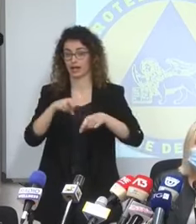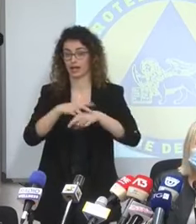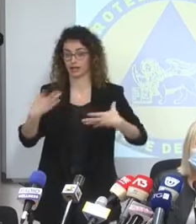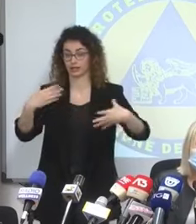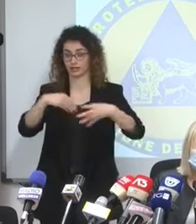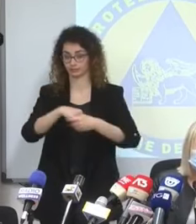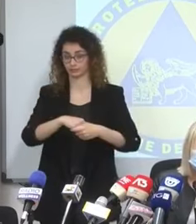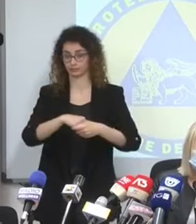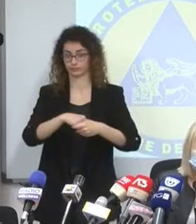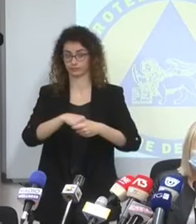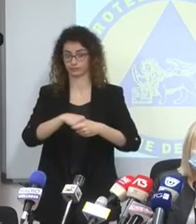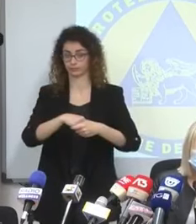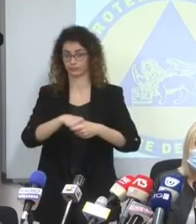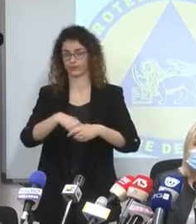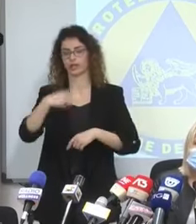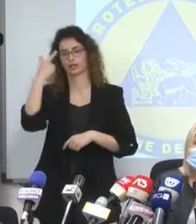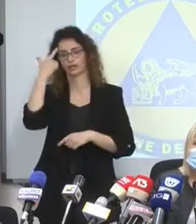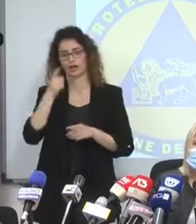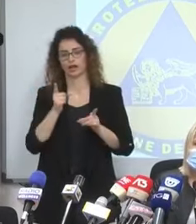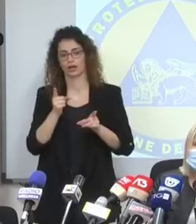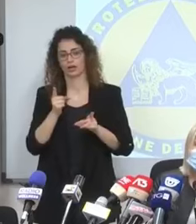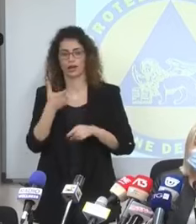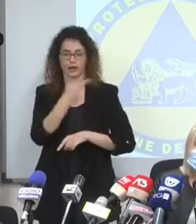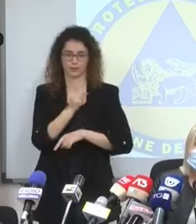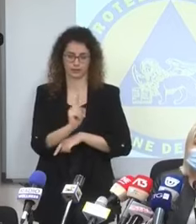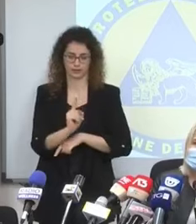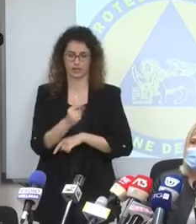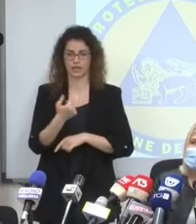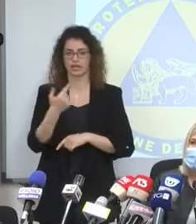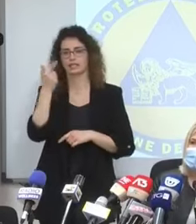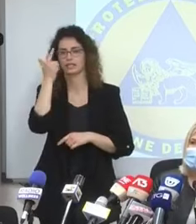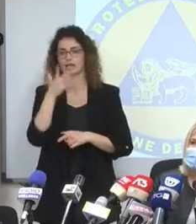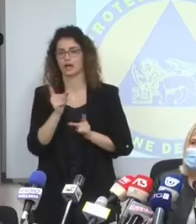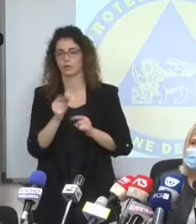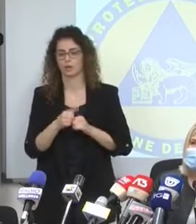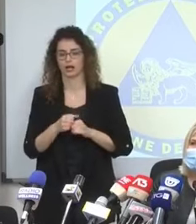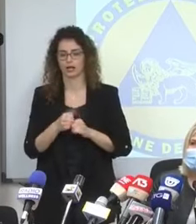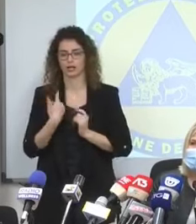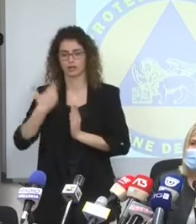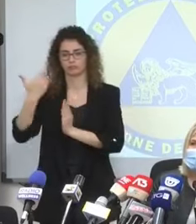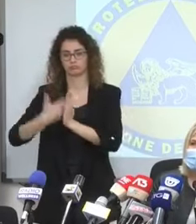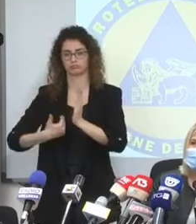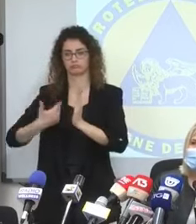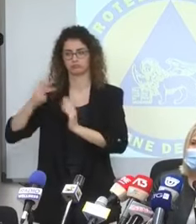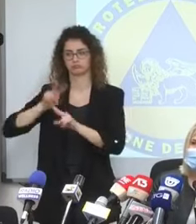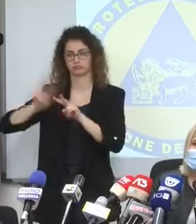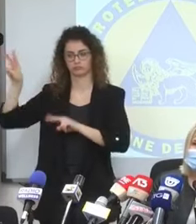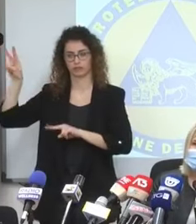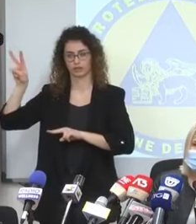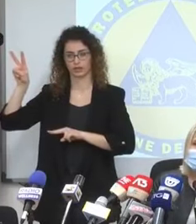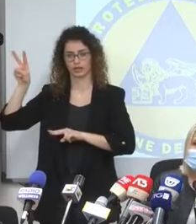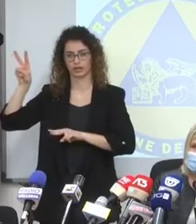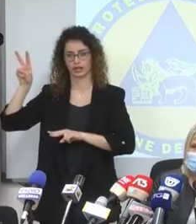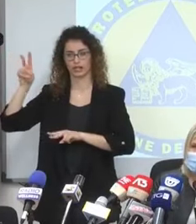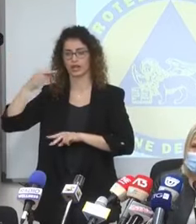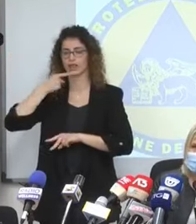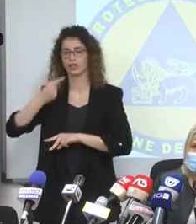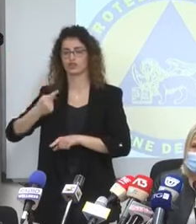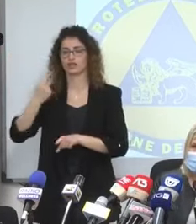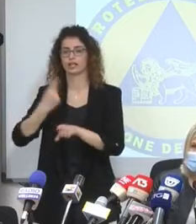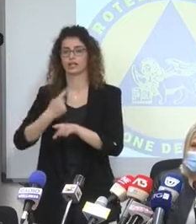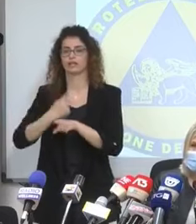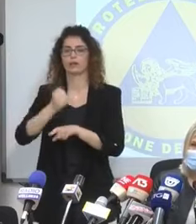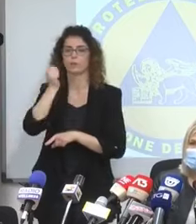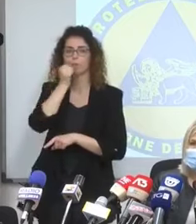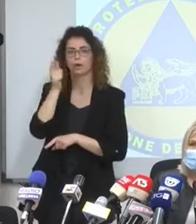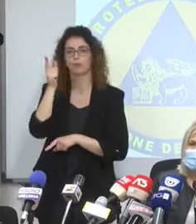possono essere vaccinati. Sapete che lì c'è nel piano nazionale che debbano essere vaccinati i genitori,